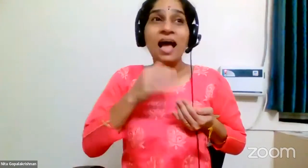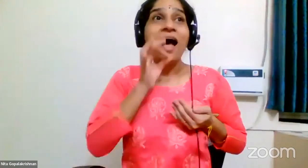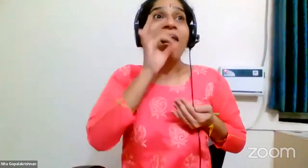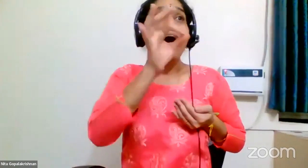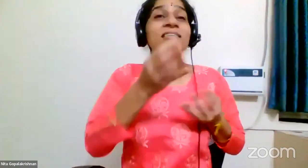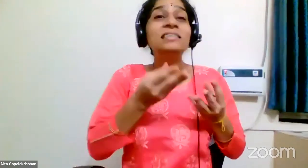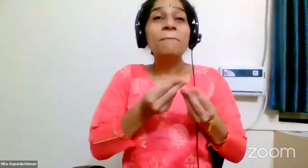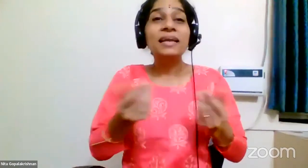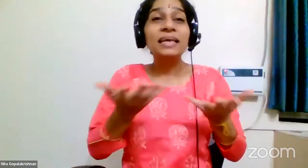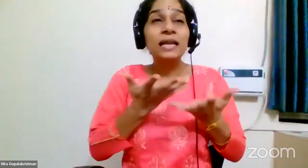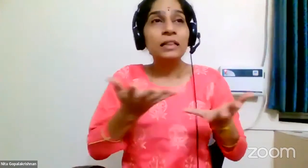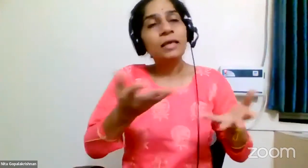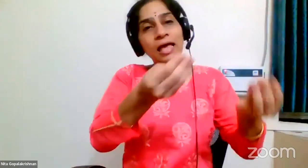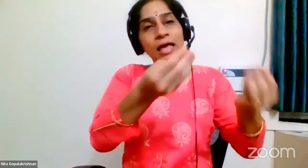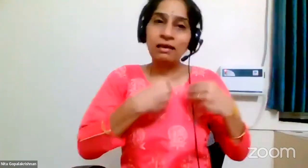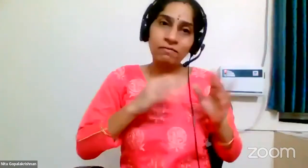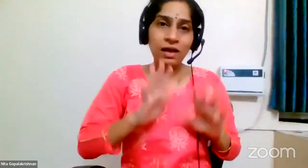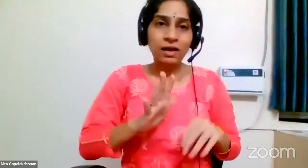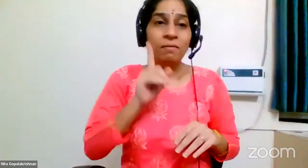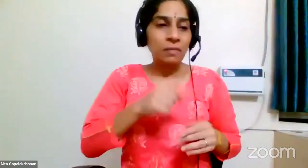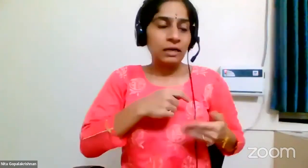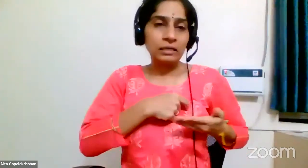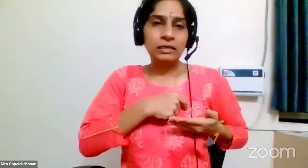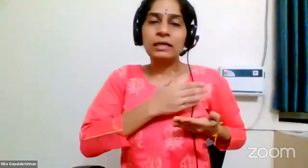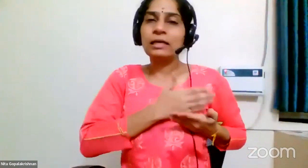पहले। और